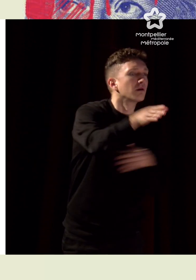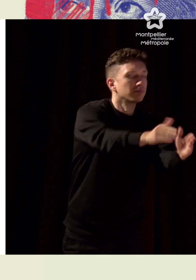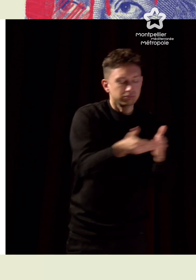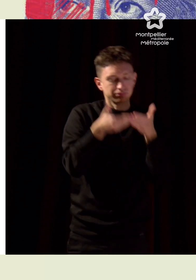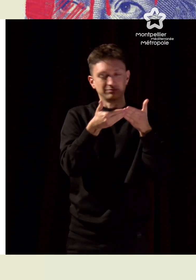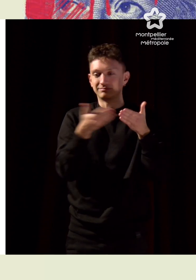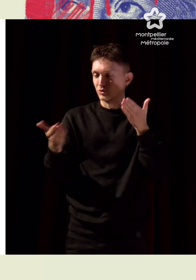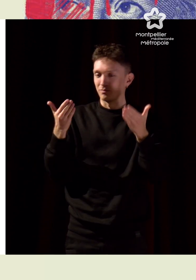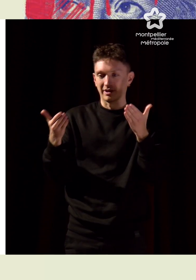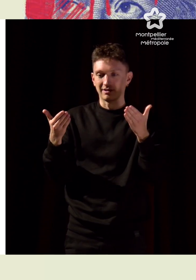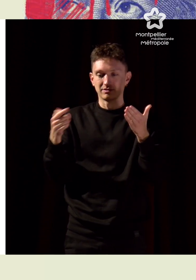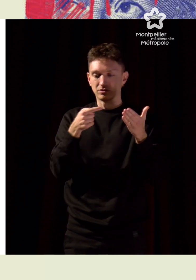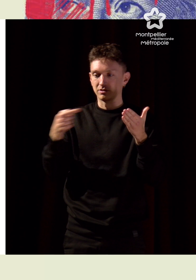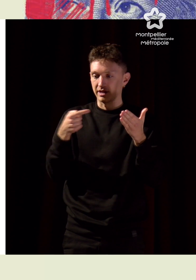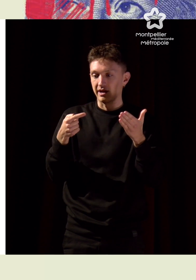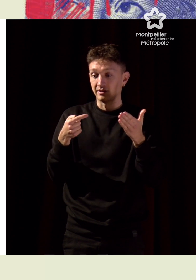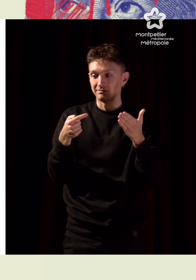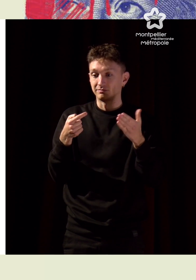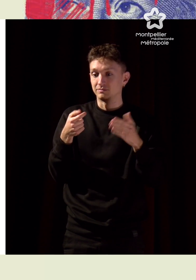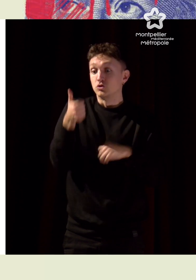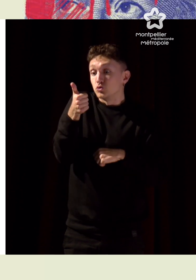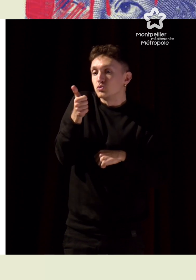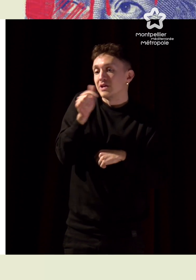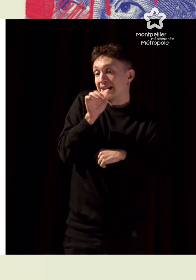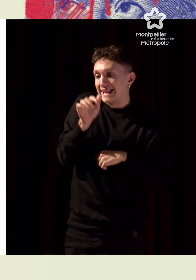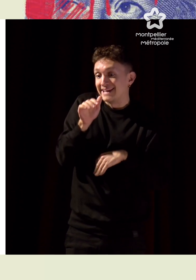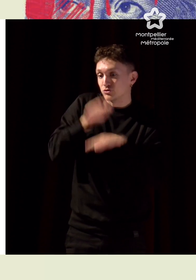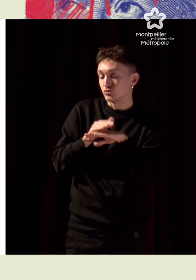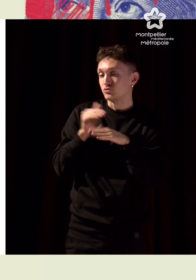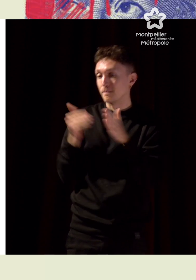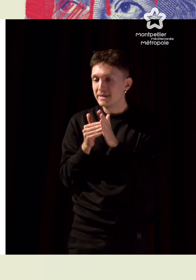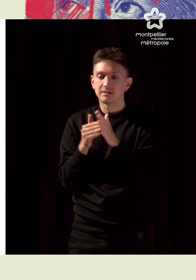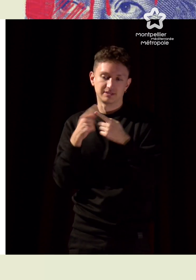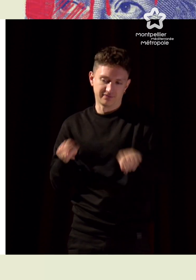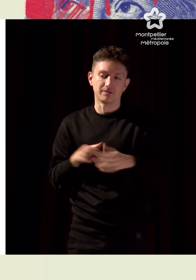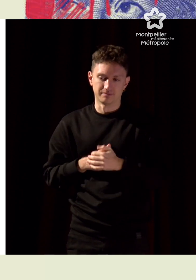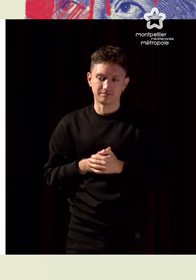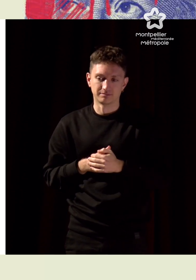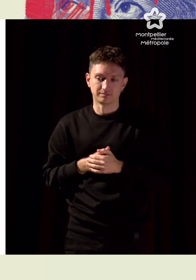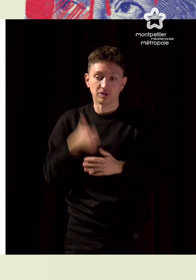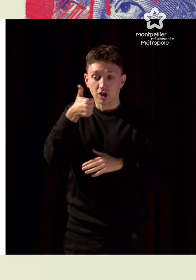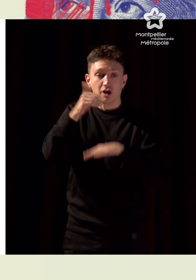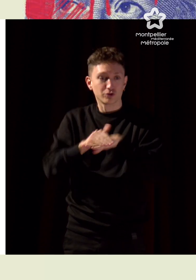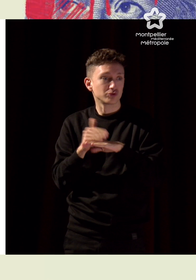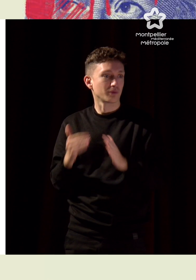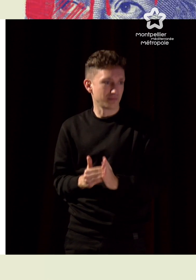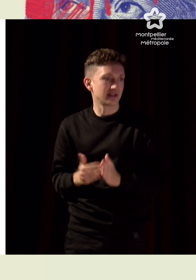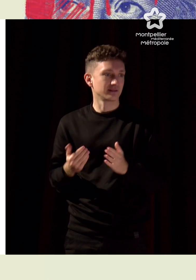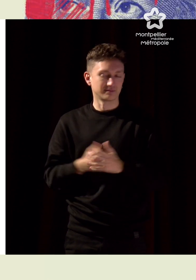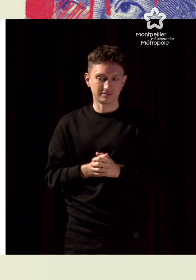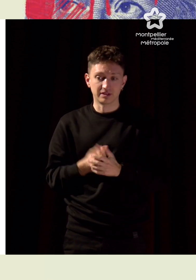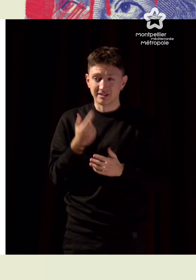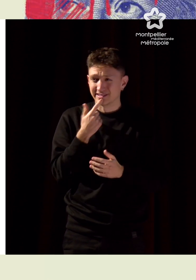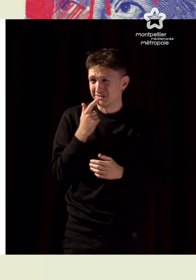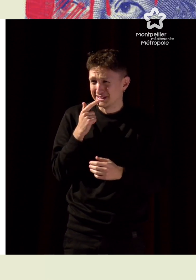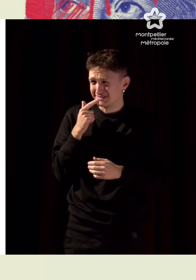planète, je vais trouver une lettre sur 1000 de différentes. 1 pour 1000 de différence. C'est-à-dire qu'on